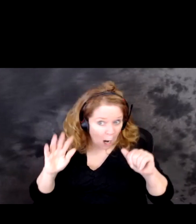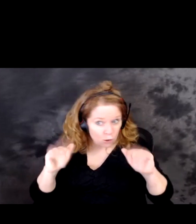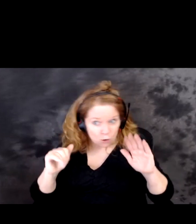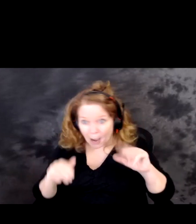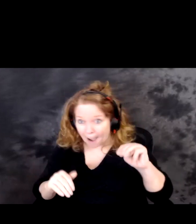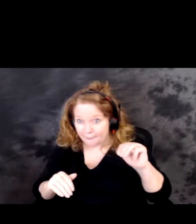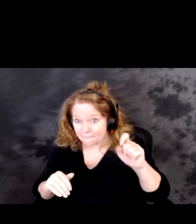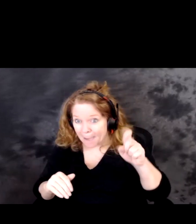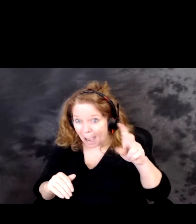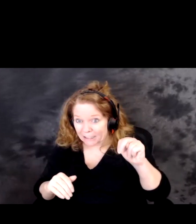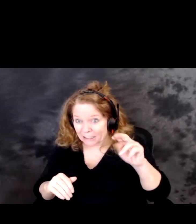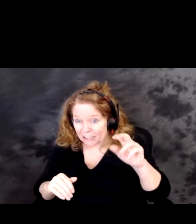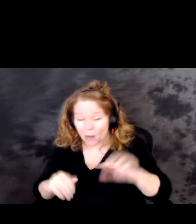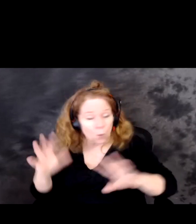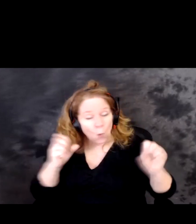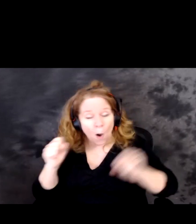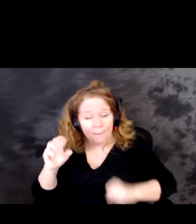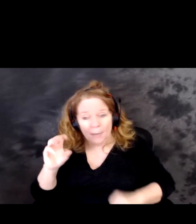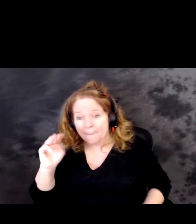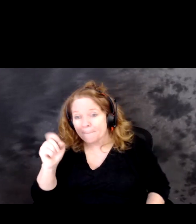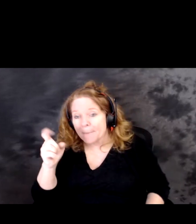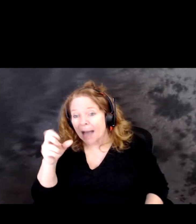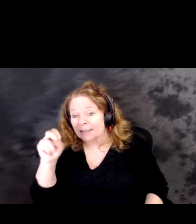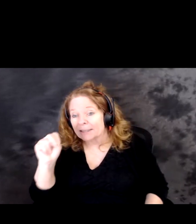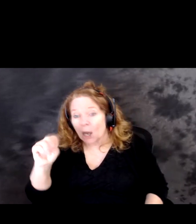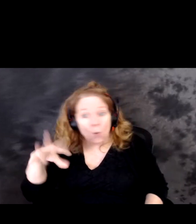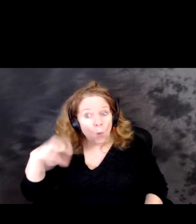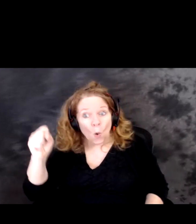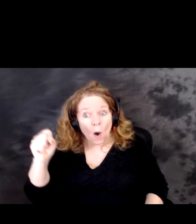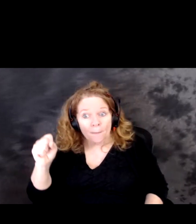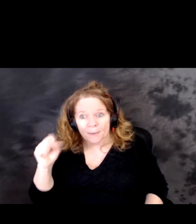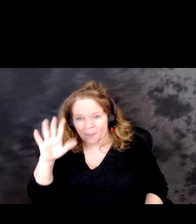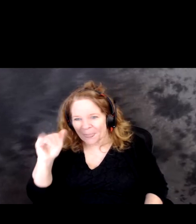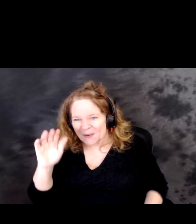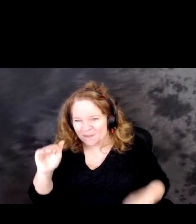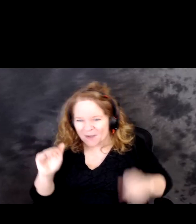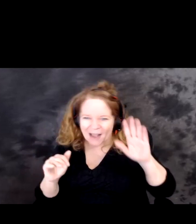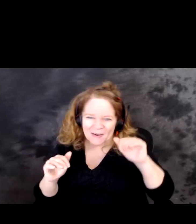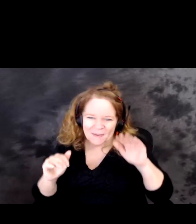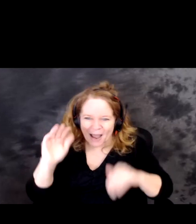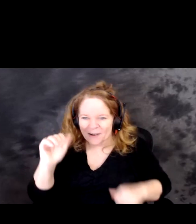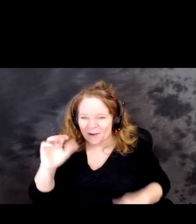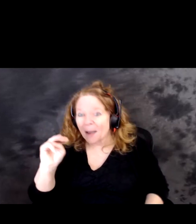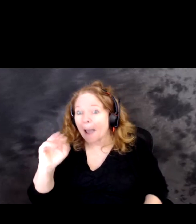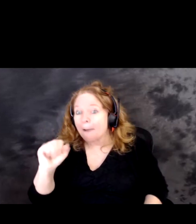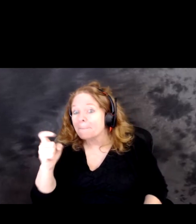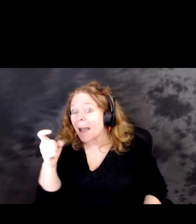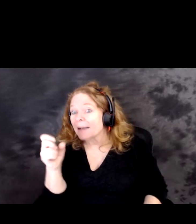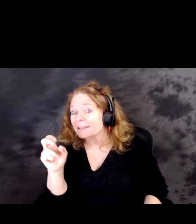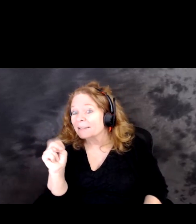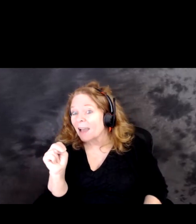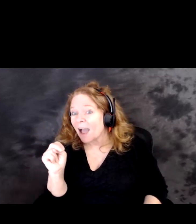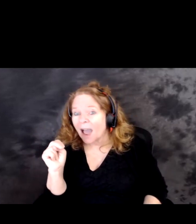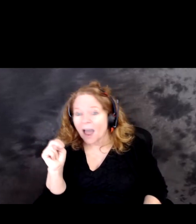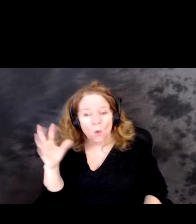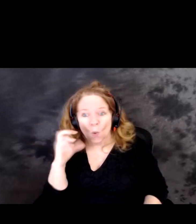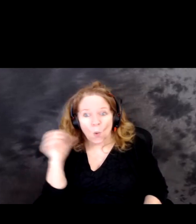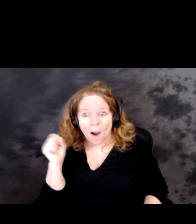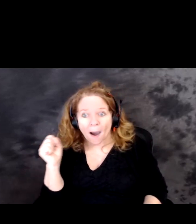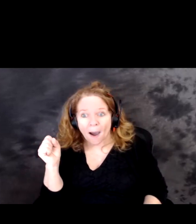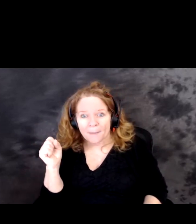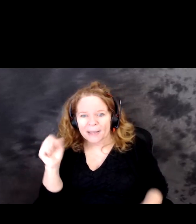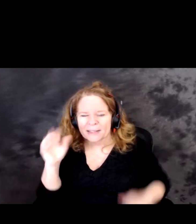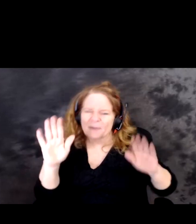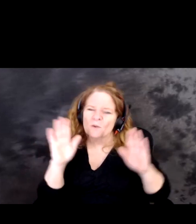adiós, adiós, Maxton, Maxton, adiós, adiós, adiós, adiós, adiós,